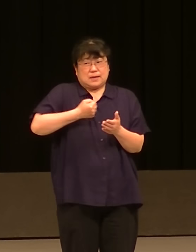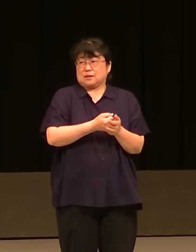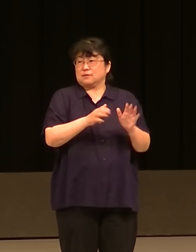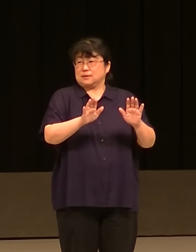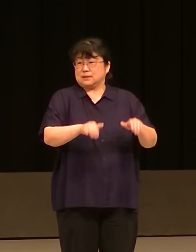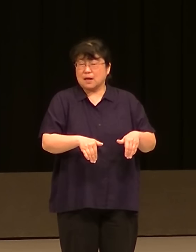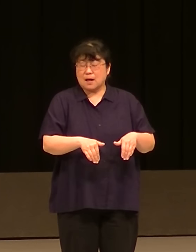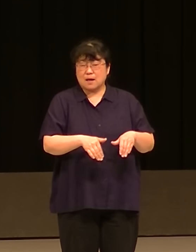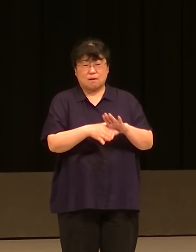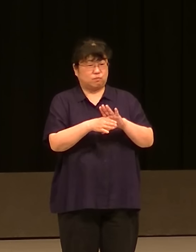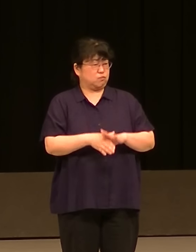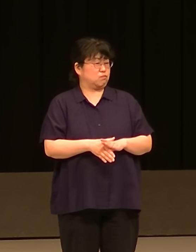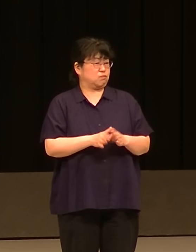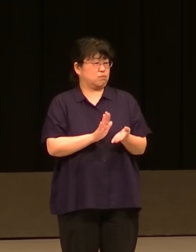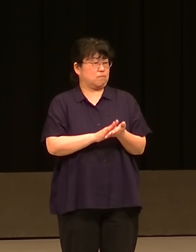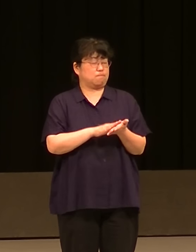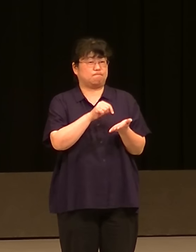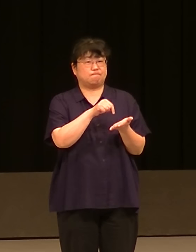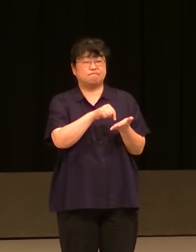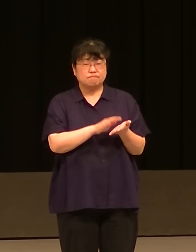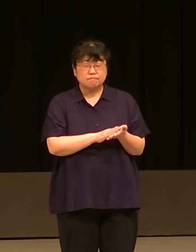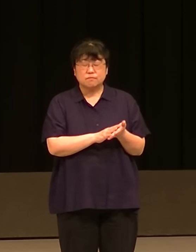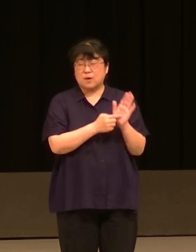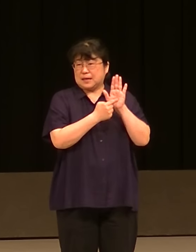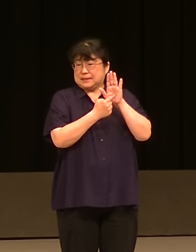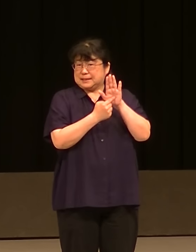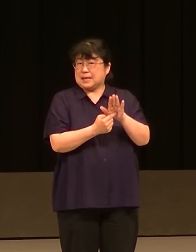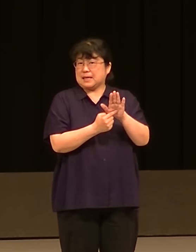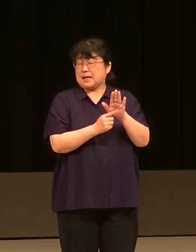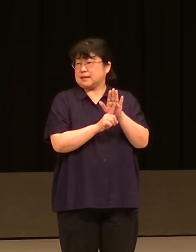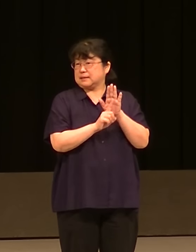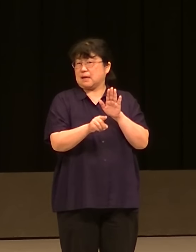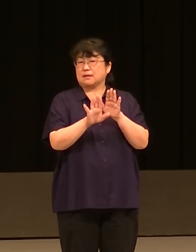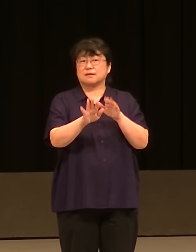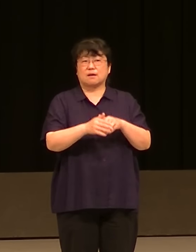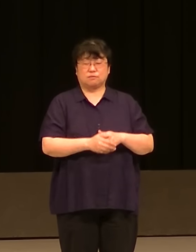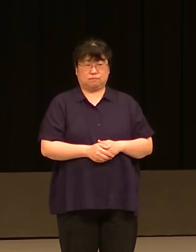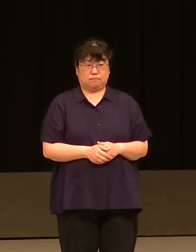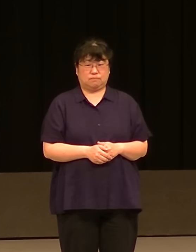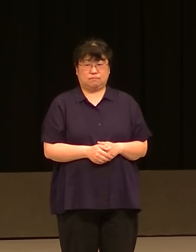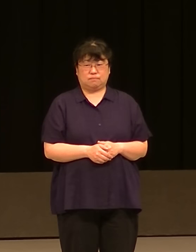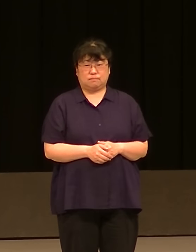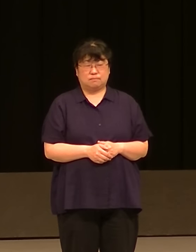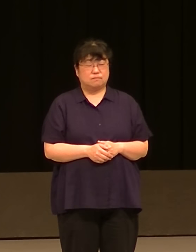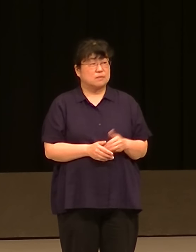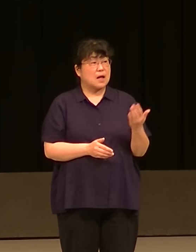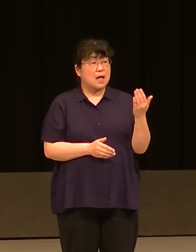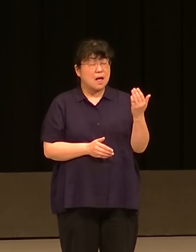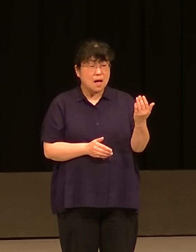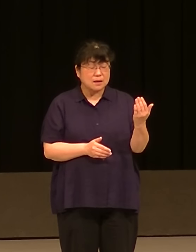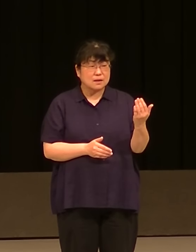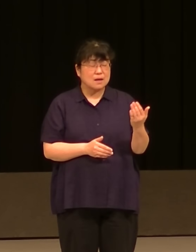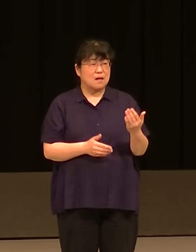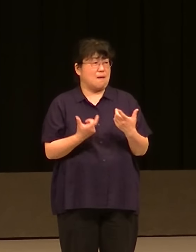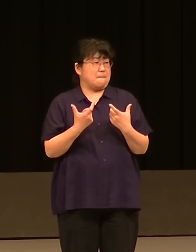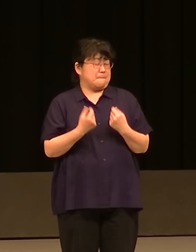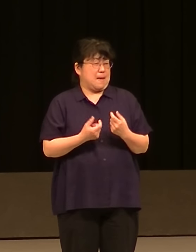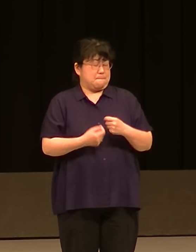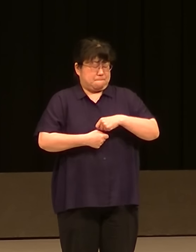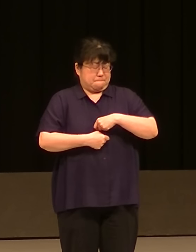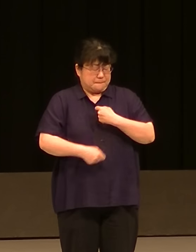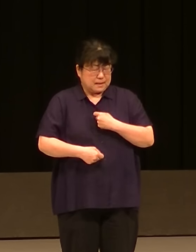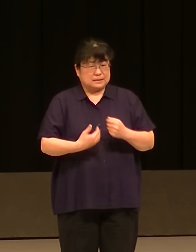と、この日本憲法全文は宣言をしているわけでございます。相手が真っ当な、